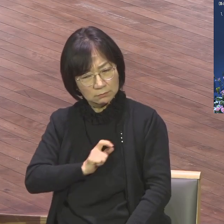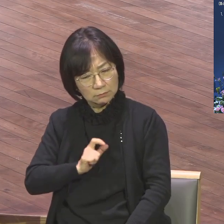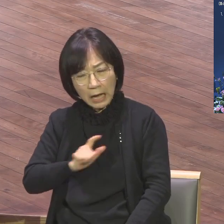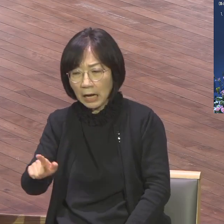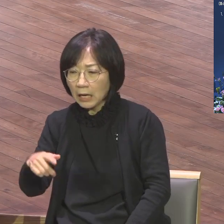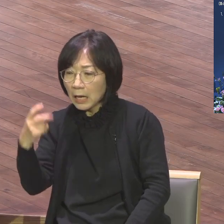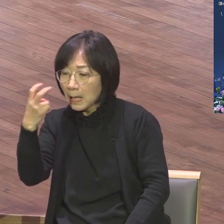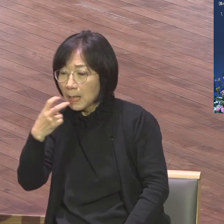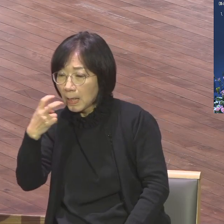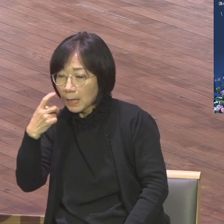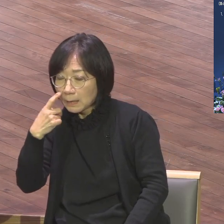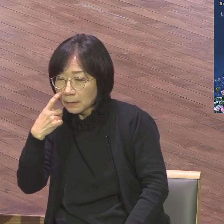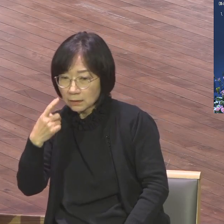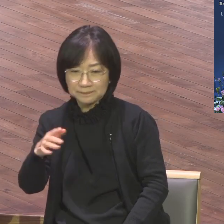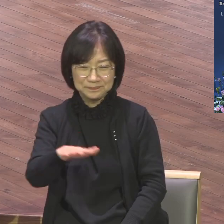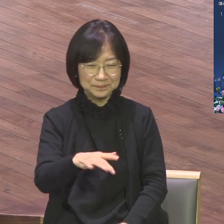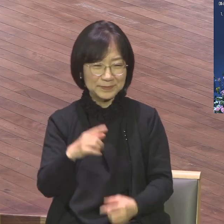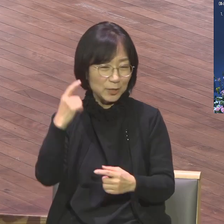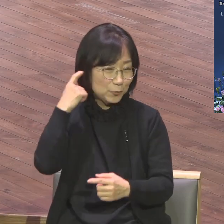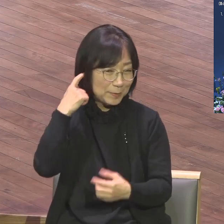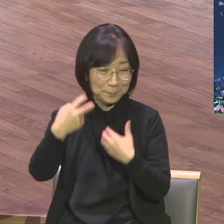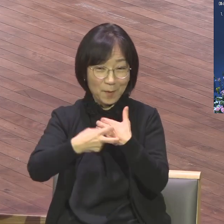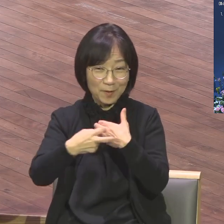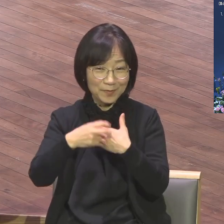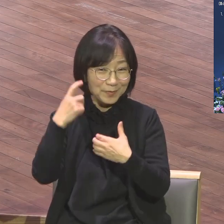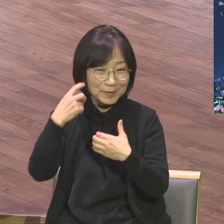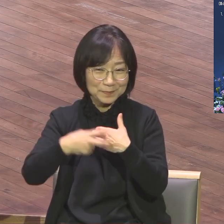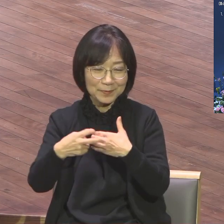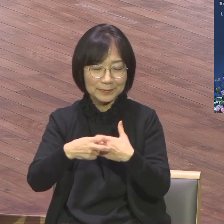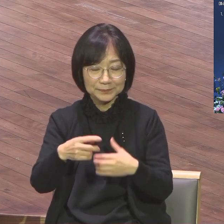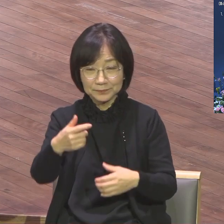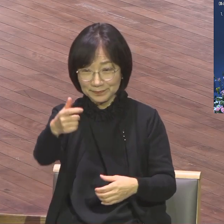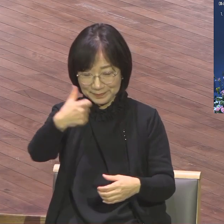정형외과 이비인후과 가서 조사를 했어.